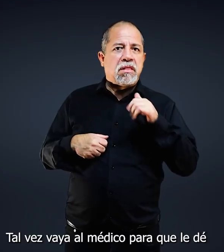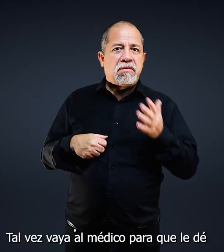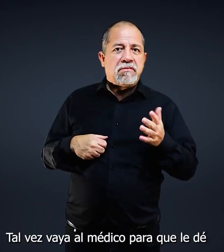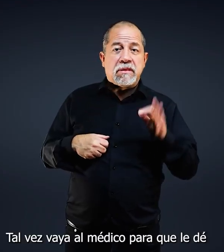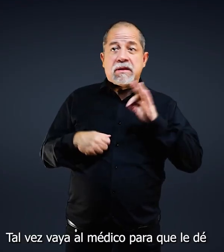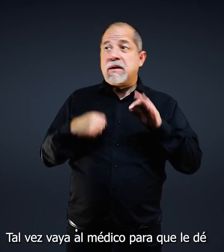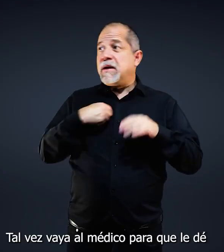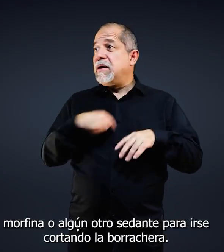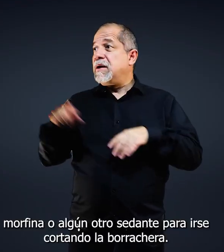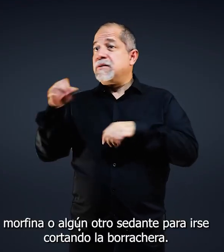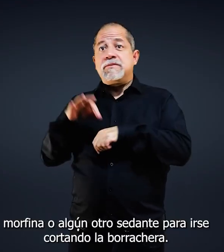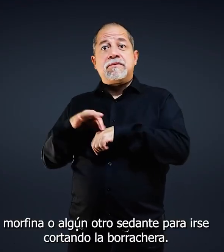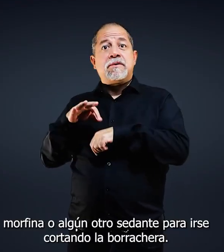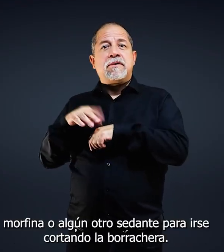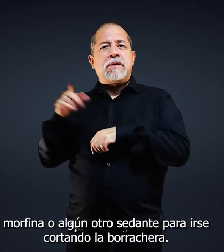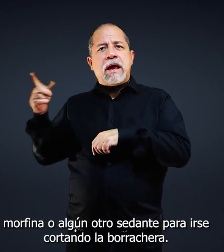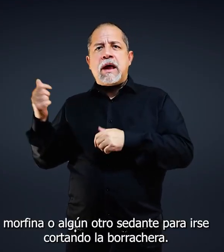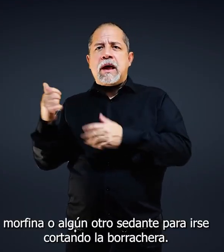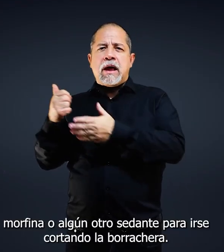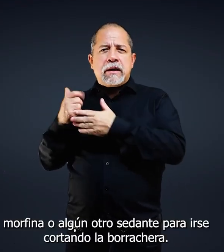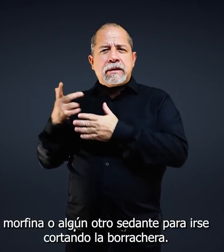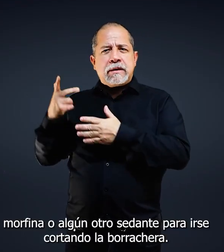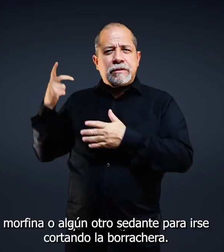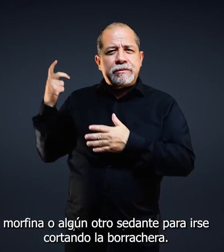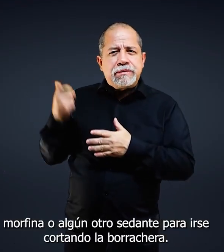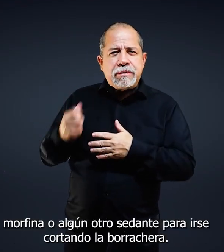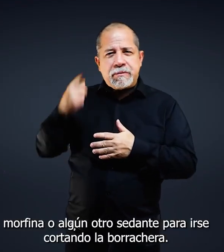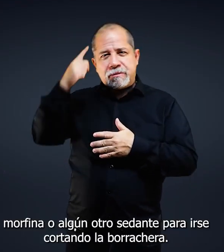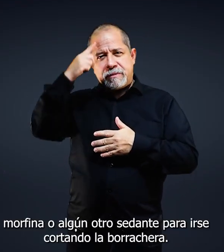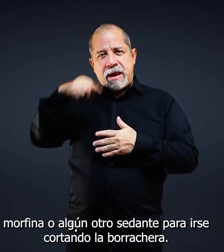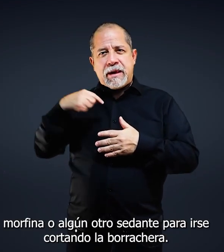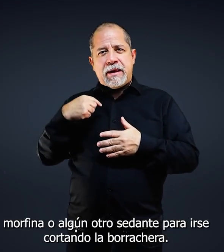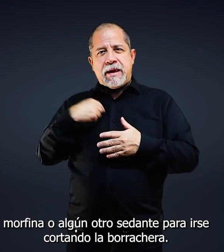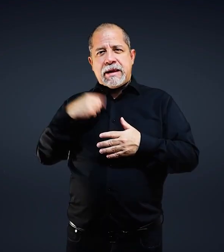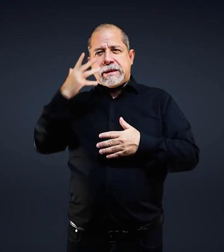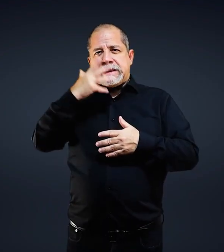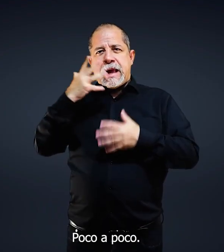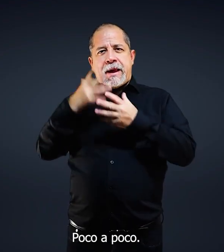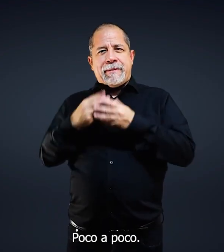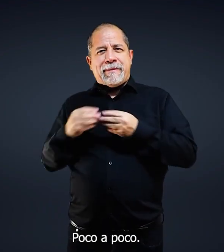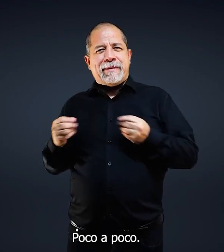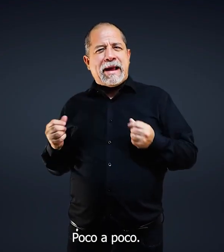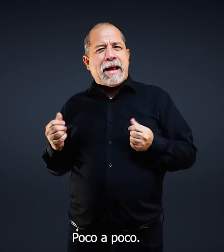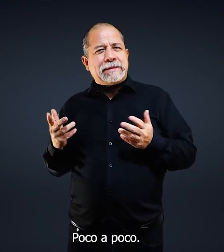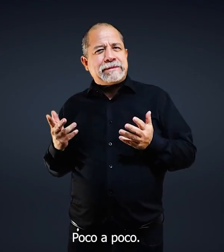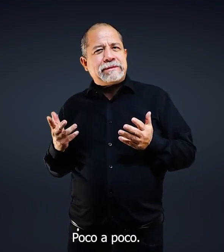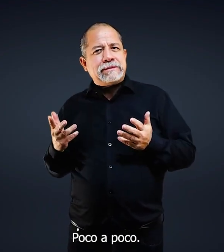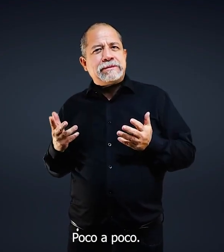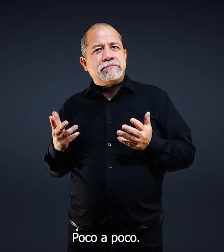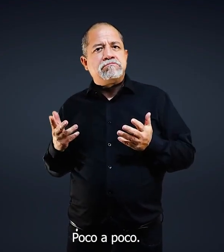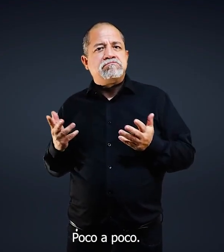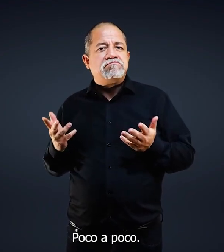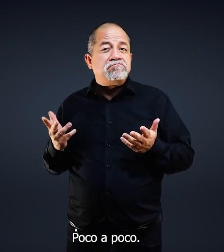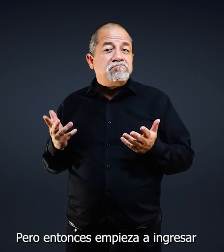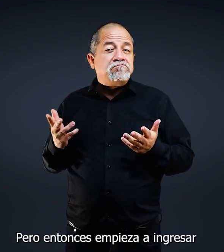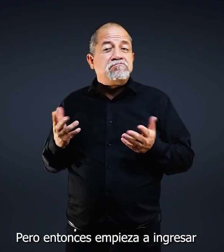para que le dé morfina o algún otro sedante para irse cortando la borrachera, poco a poco. Pero